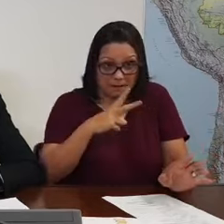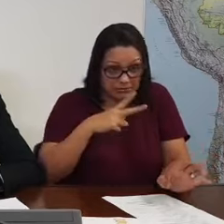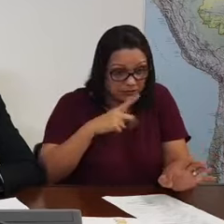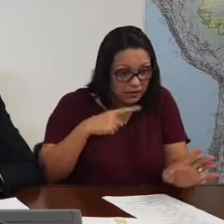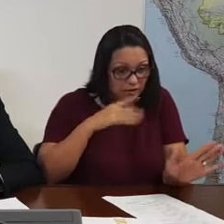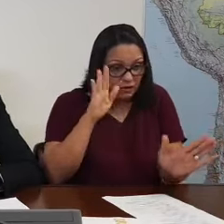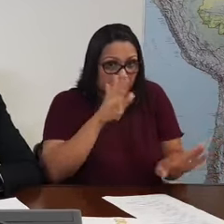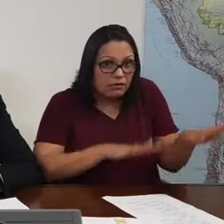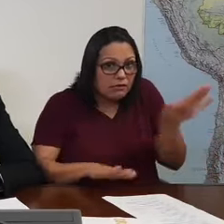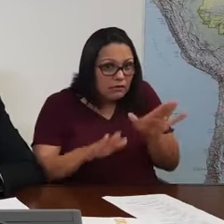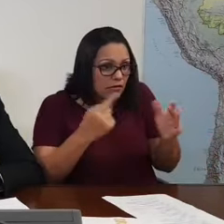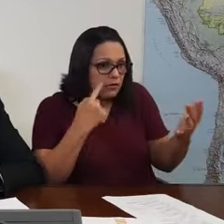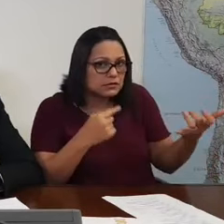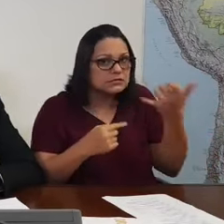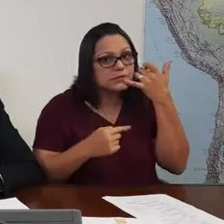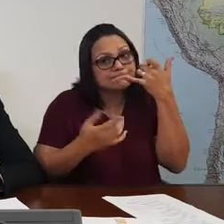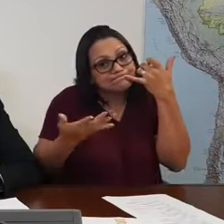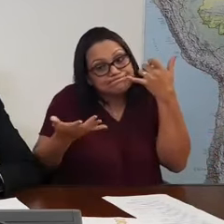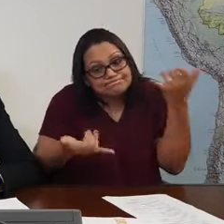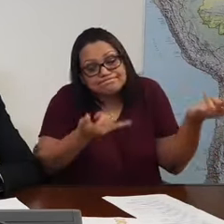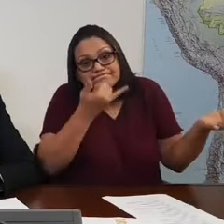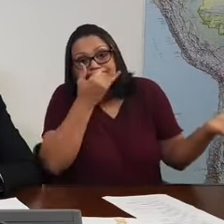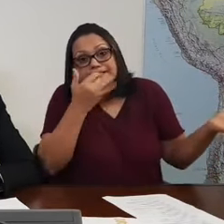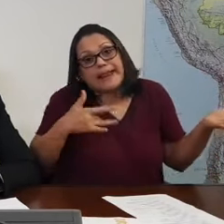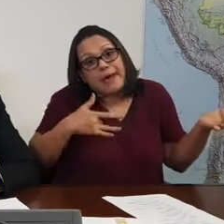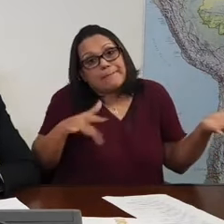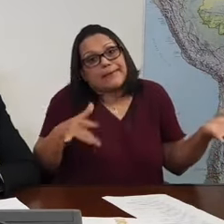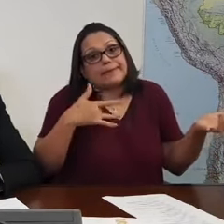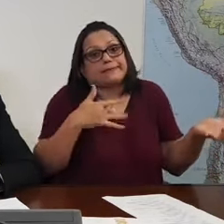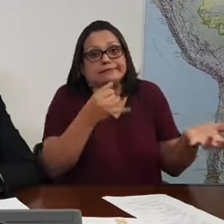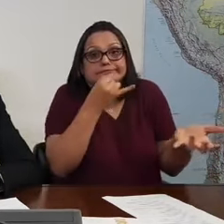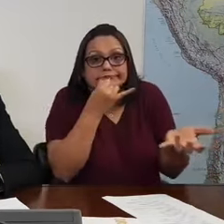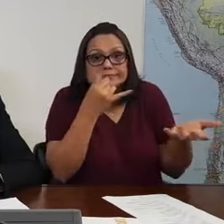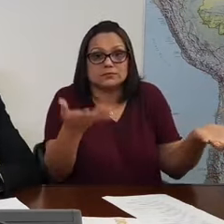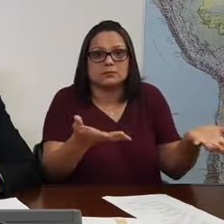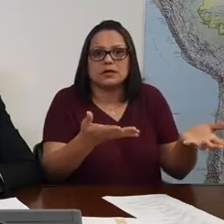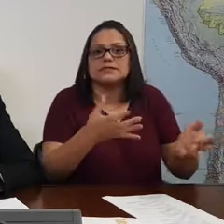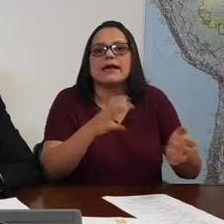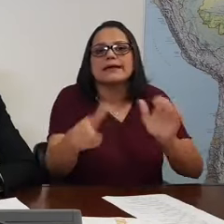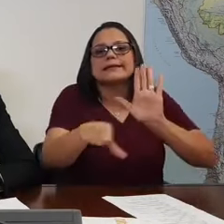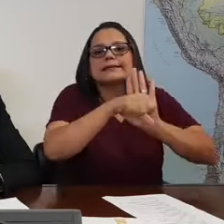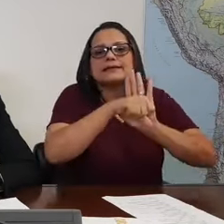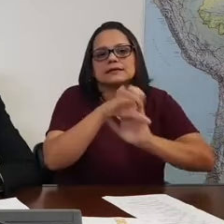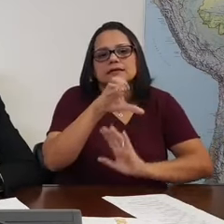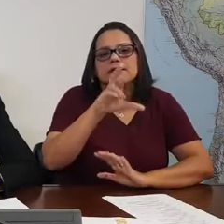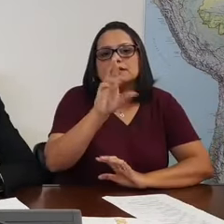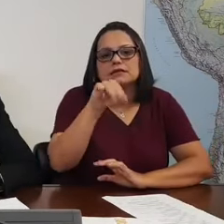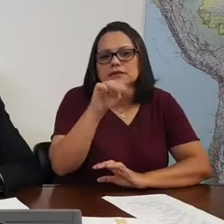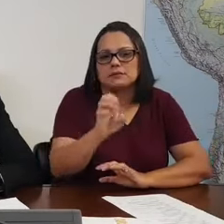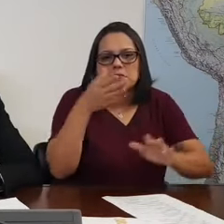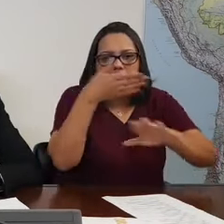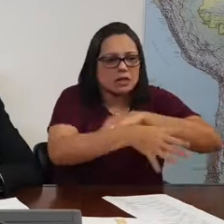for tornado público, a gente lamenta aí. É um crime a invasão dos telefones e, com